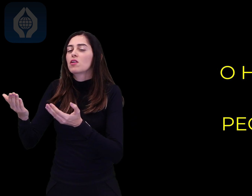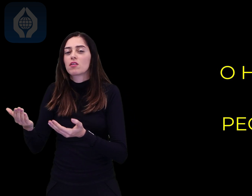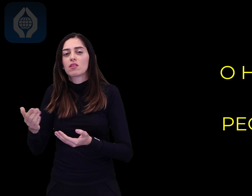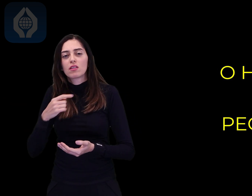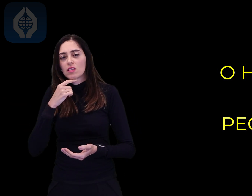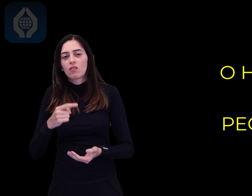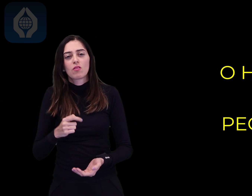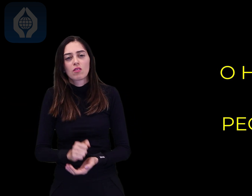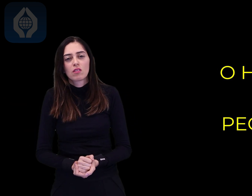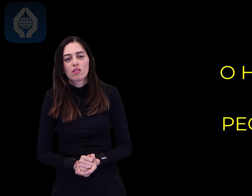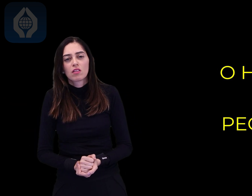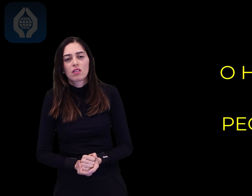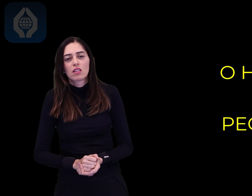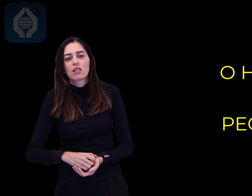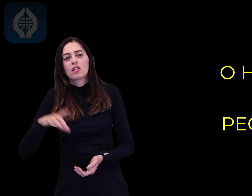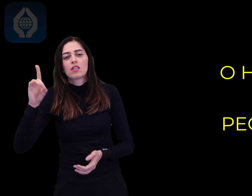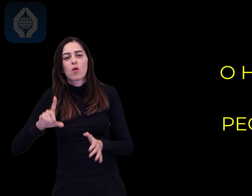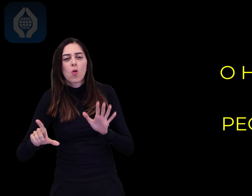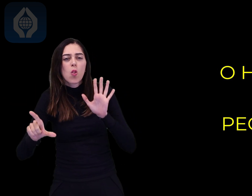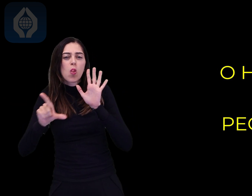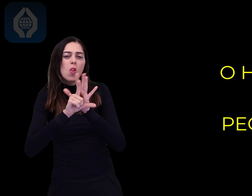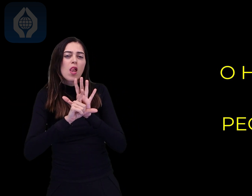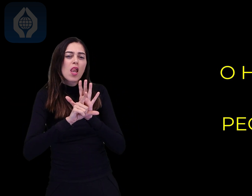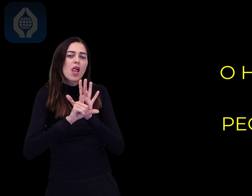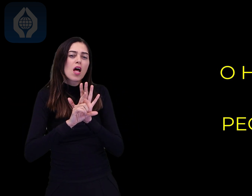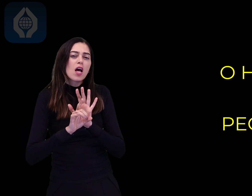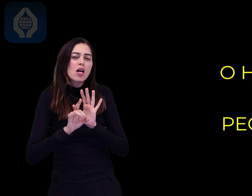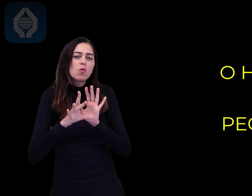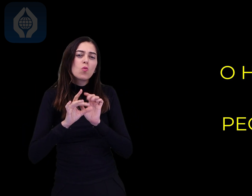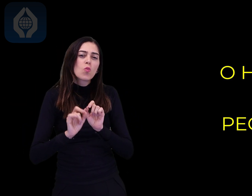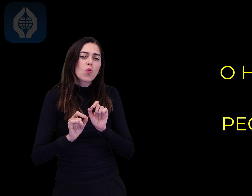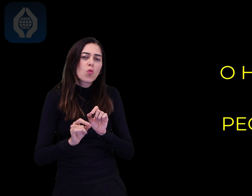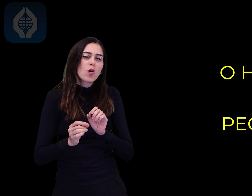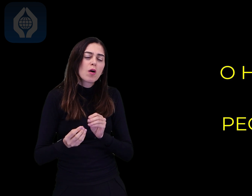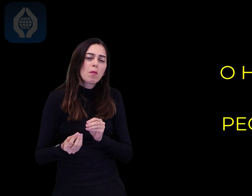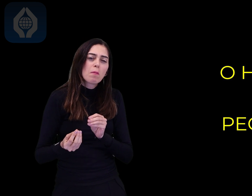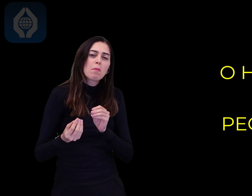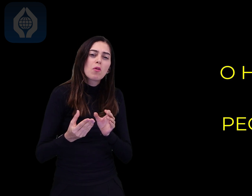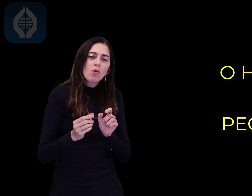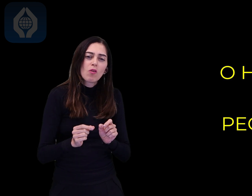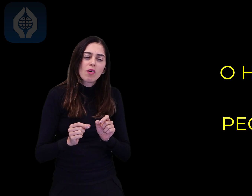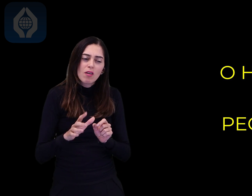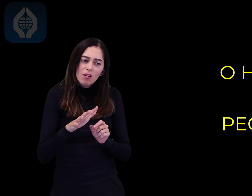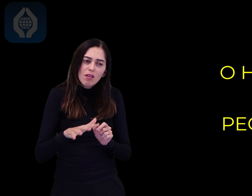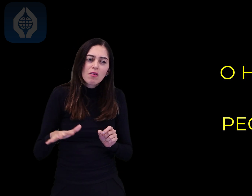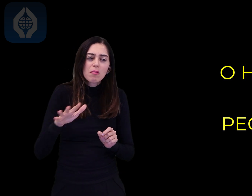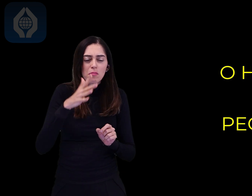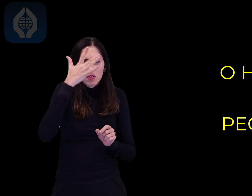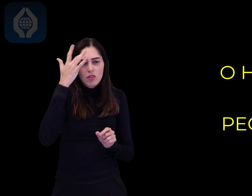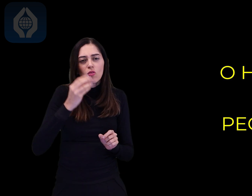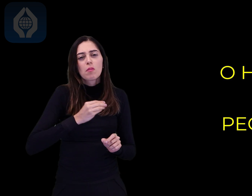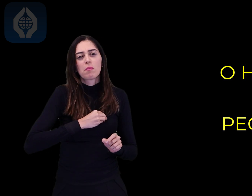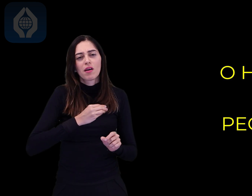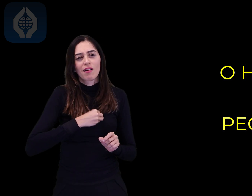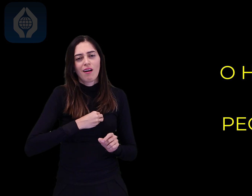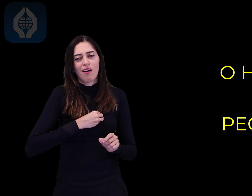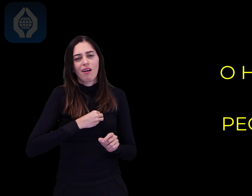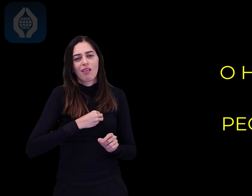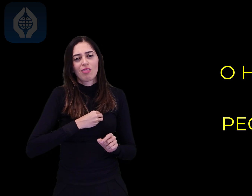seus próprios esforços. Mas Deus não deu sua lei apenas para provar aos israelitas que eles eram